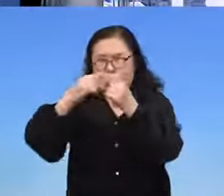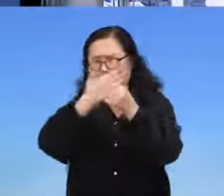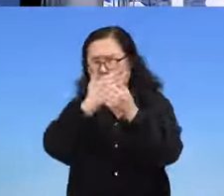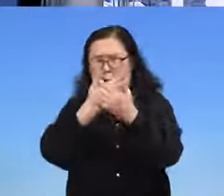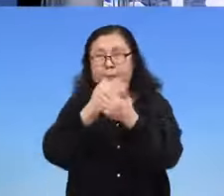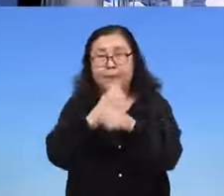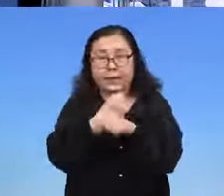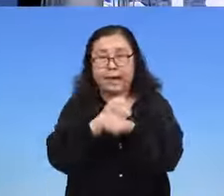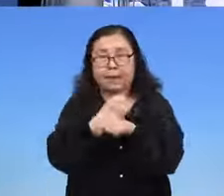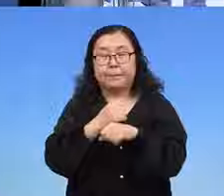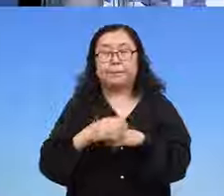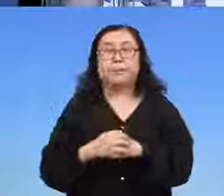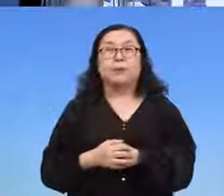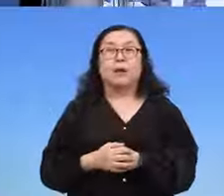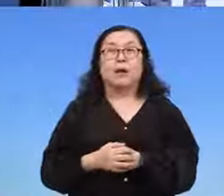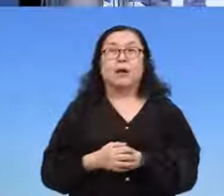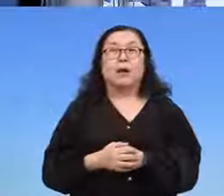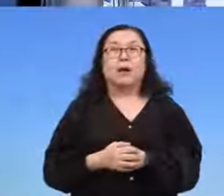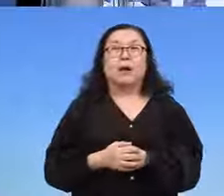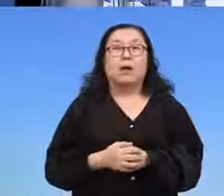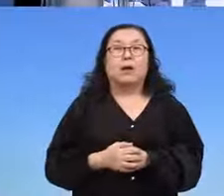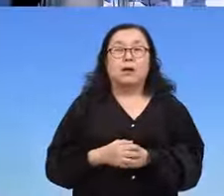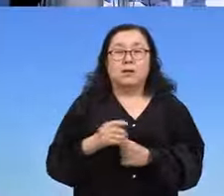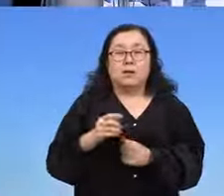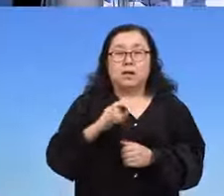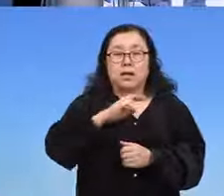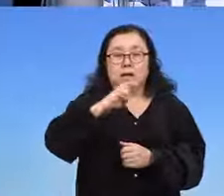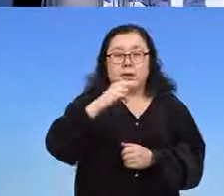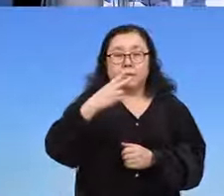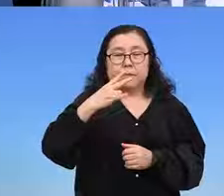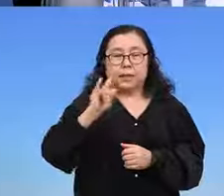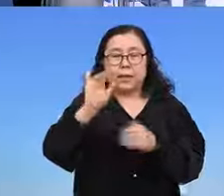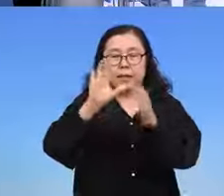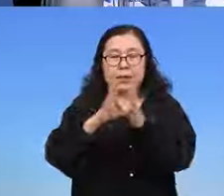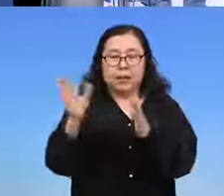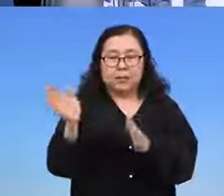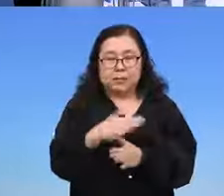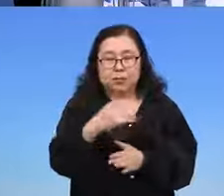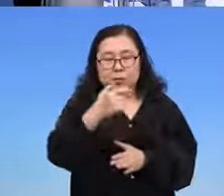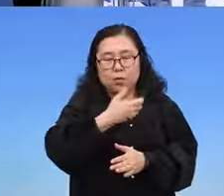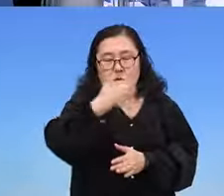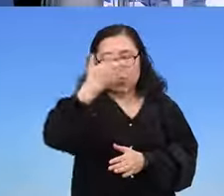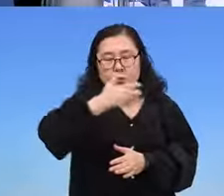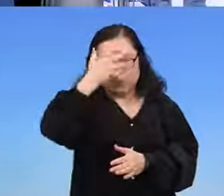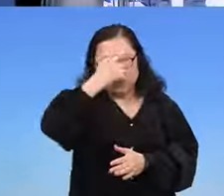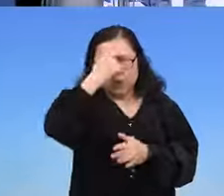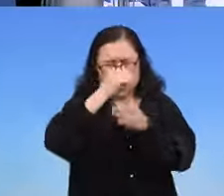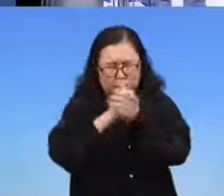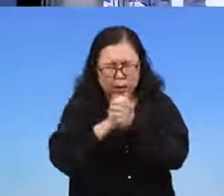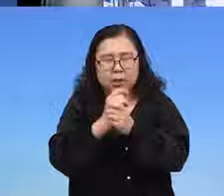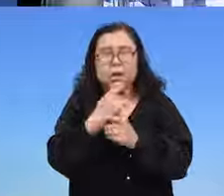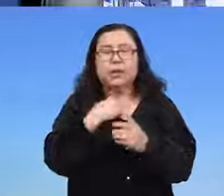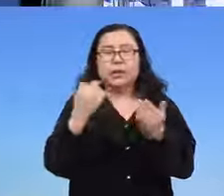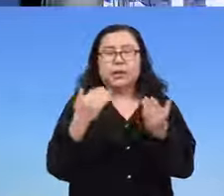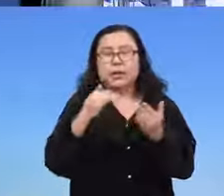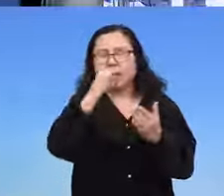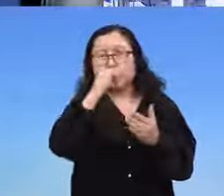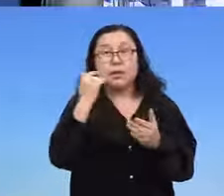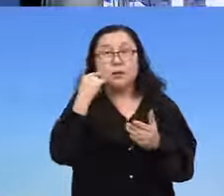때문이에요. 이런 내용이 여기에 있습니다. 20대 때부터 꿈꾸고 기도해온 것이